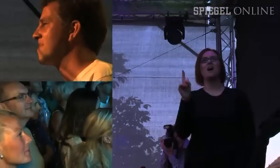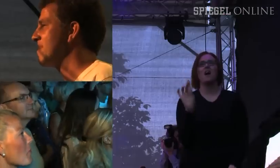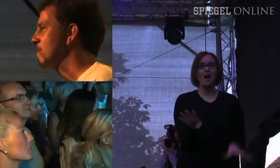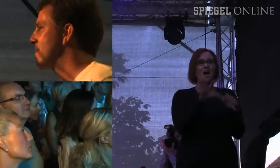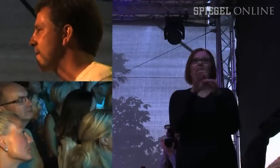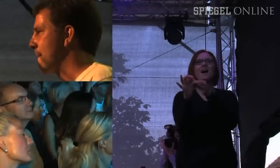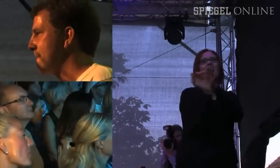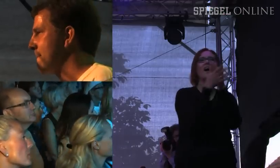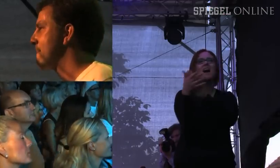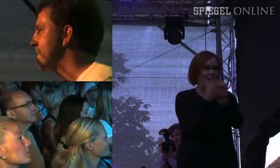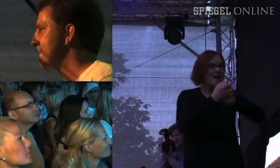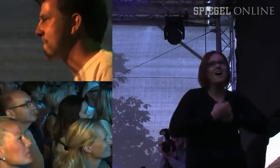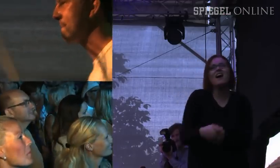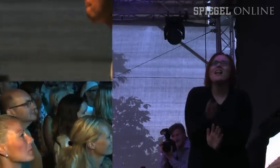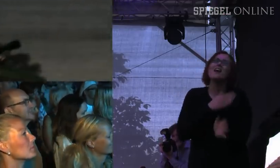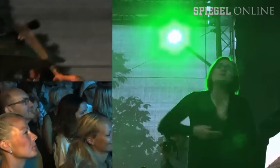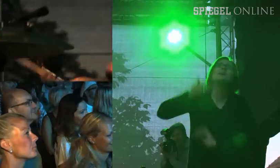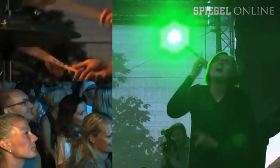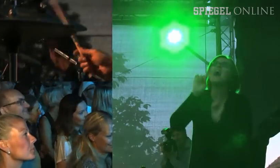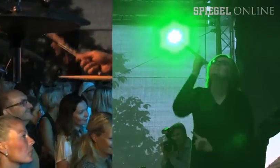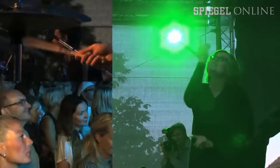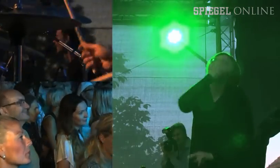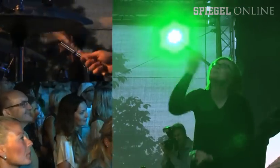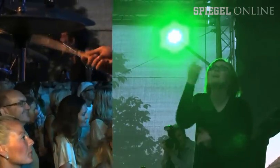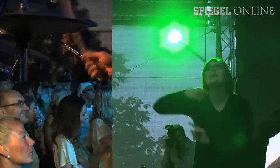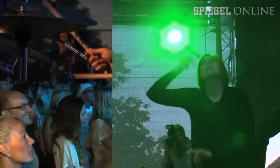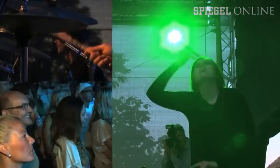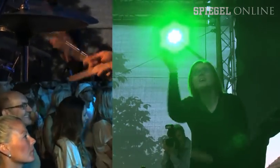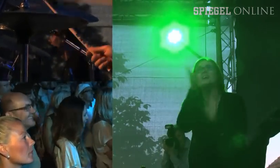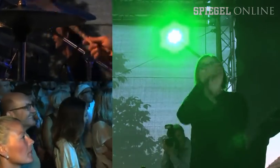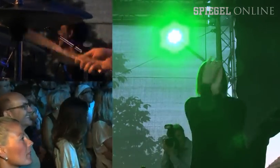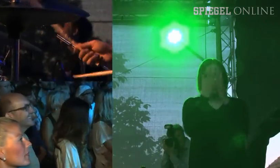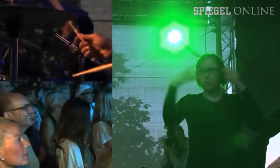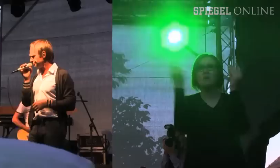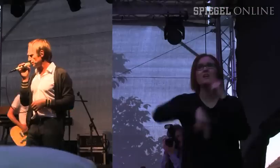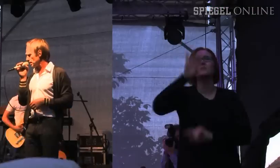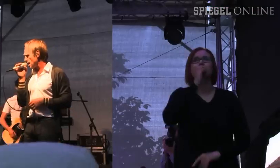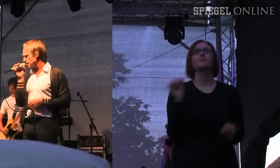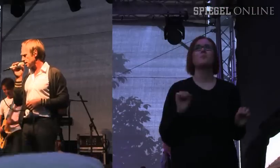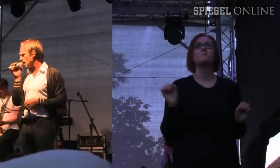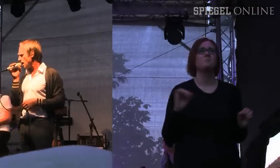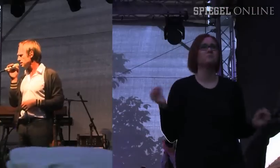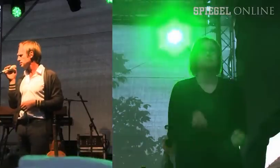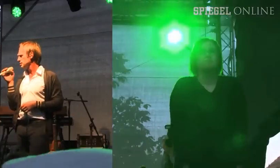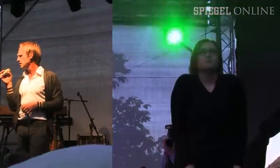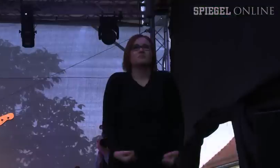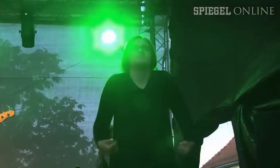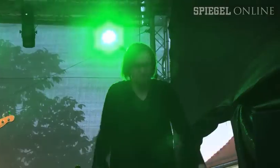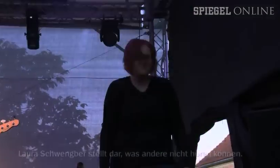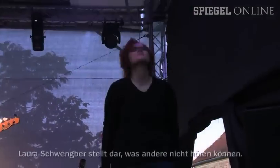Angefasst und festgehalten, die Liebe im ersten Sommer. Verloren auch immer einen Begriff, woran es klar.